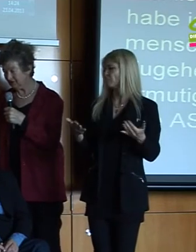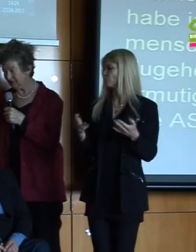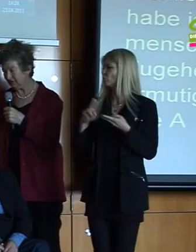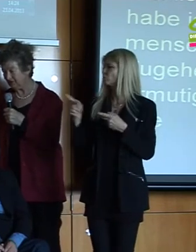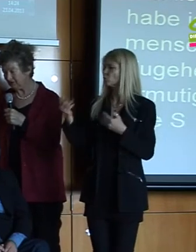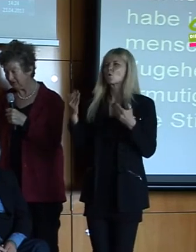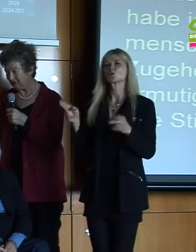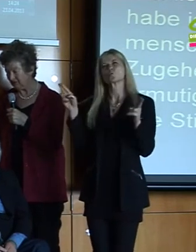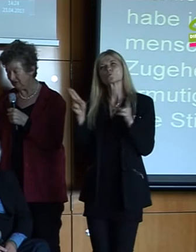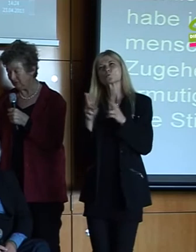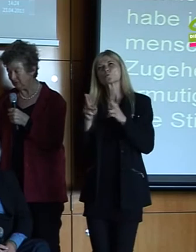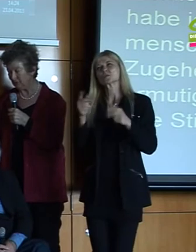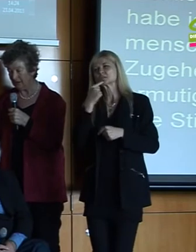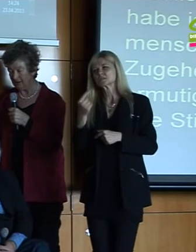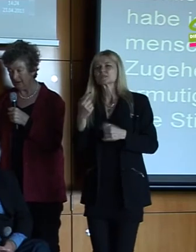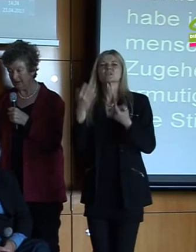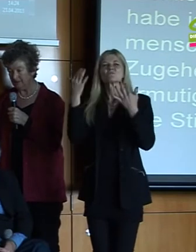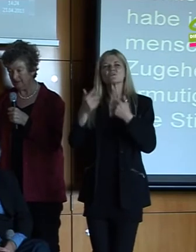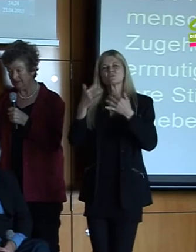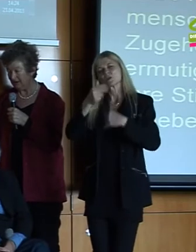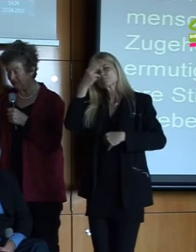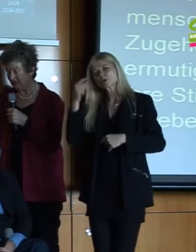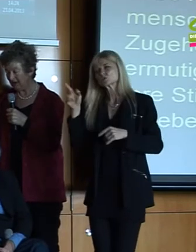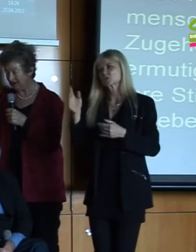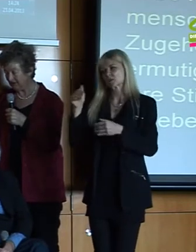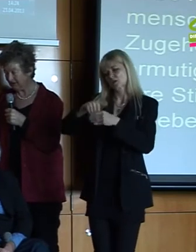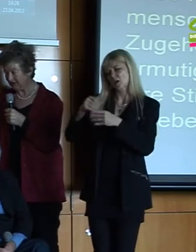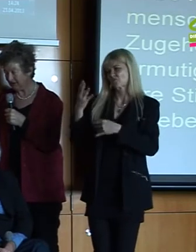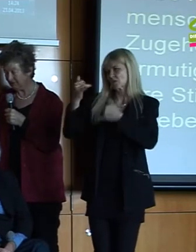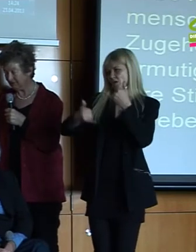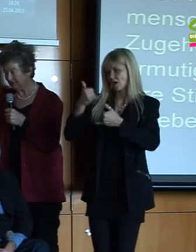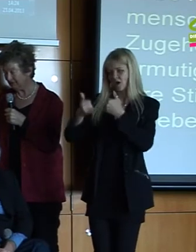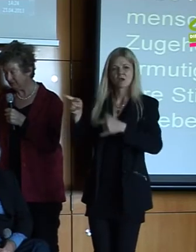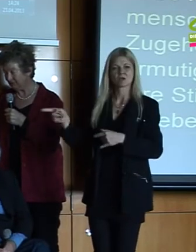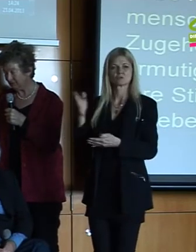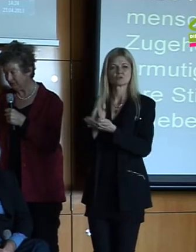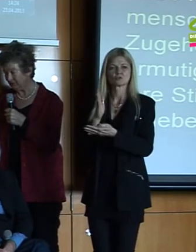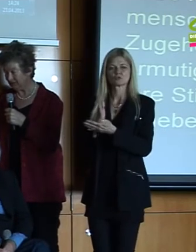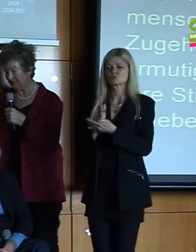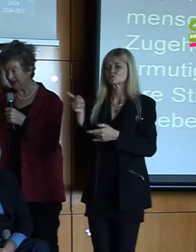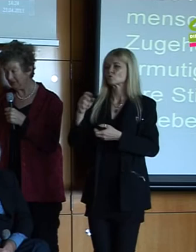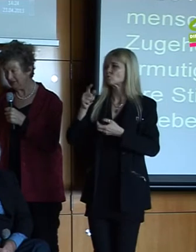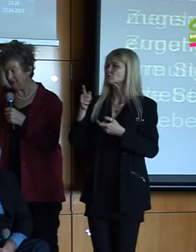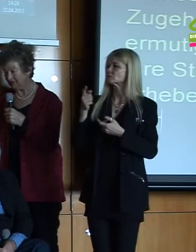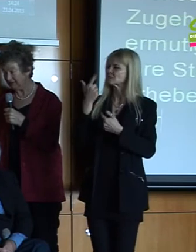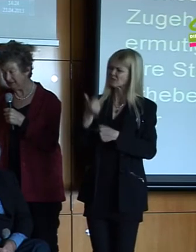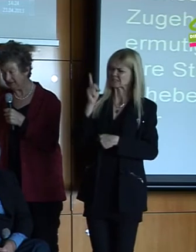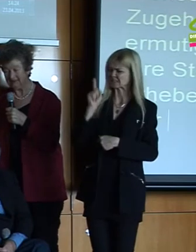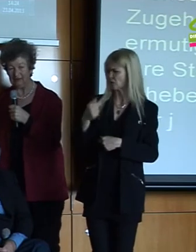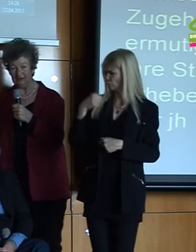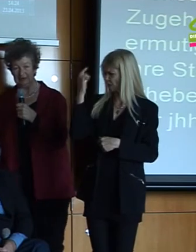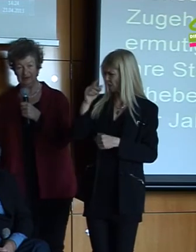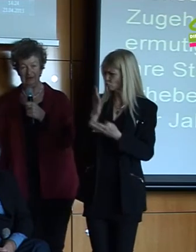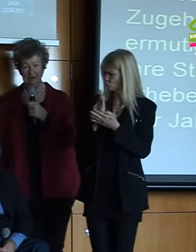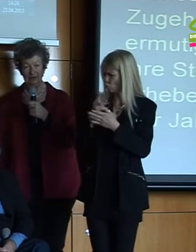schon kurz angeschnitten, wie viele Menschen du in deinen 4 Jahren, glaube ich, 20.000 oder so ähnlich Beratungen gemacht hast, wenn ich